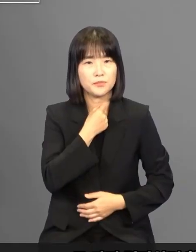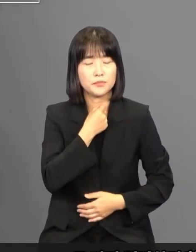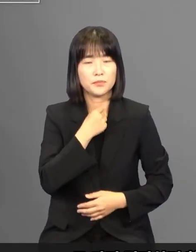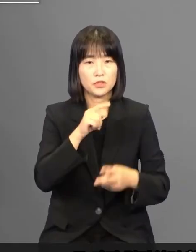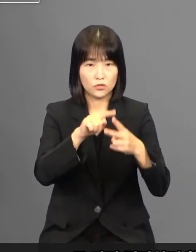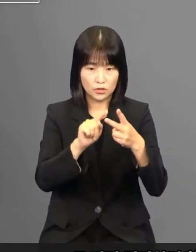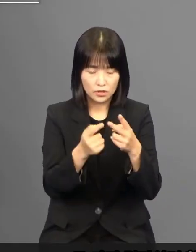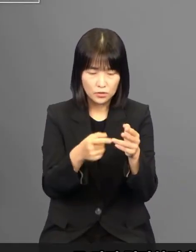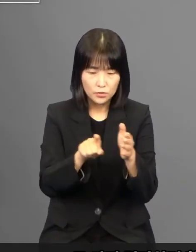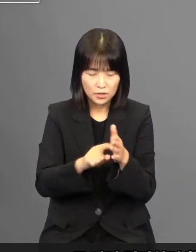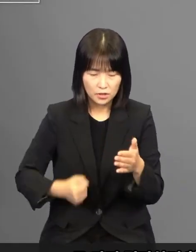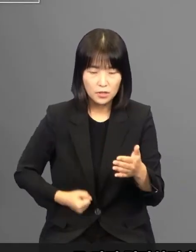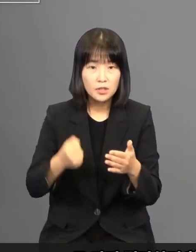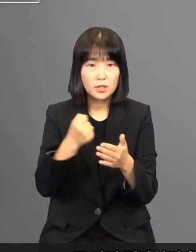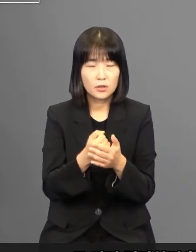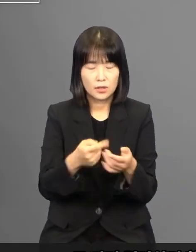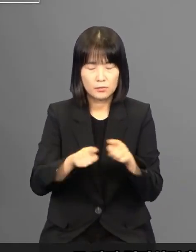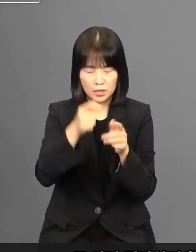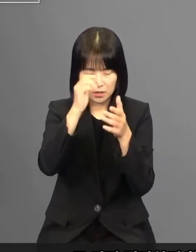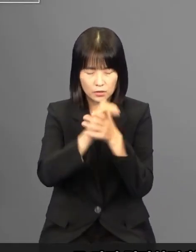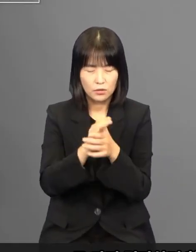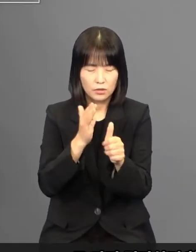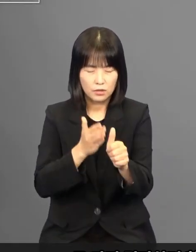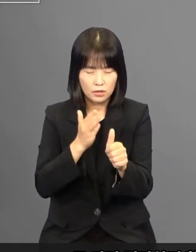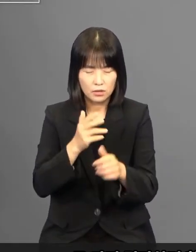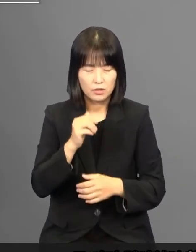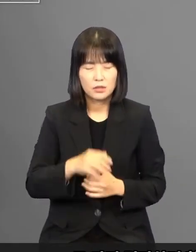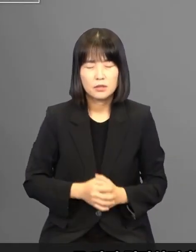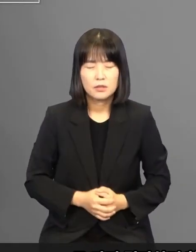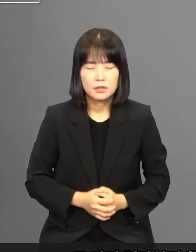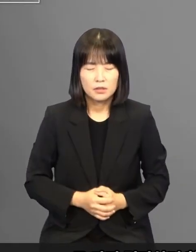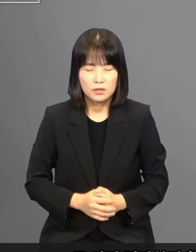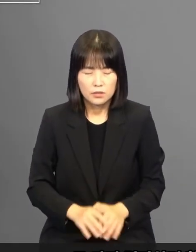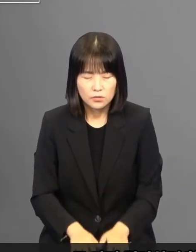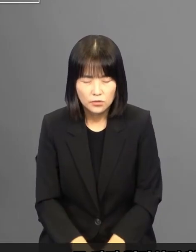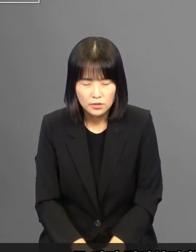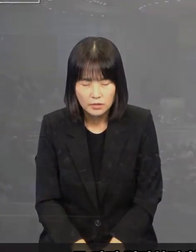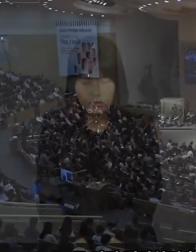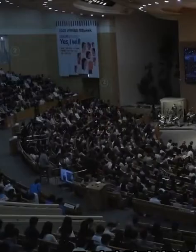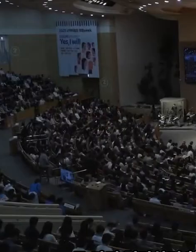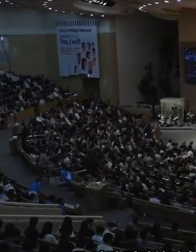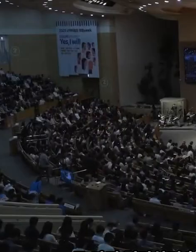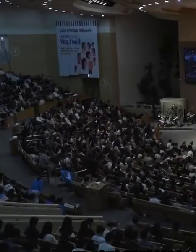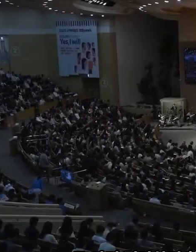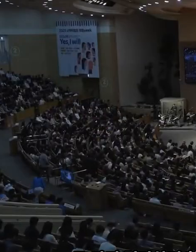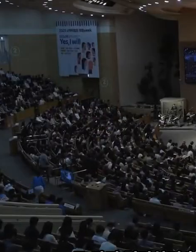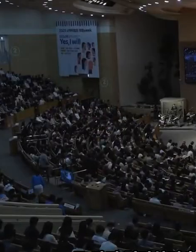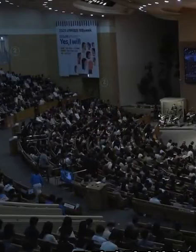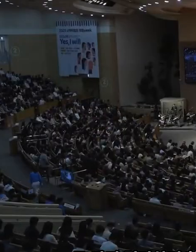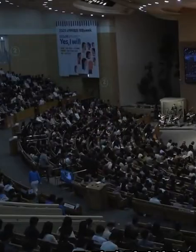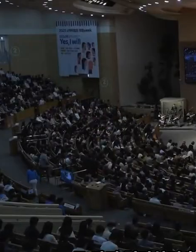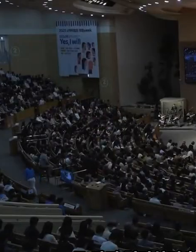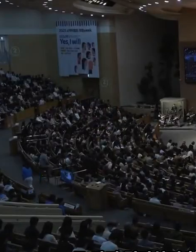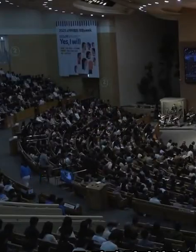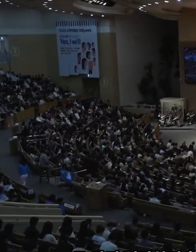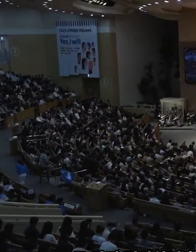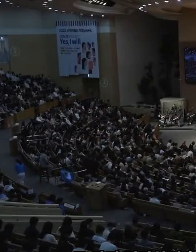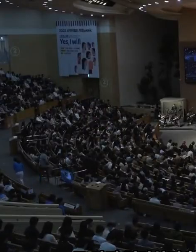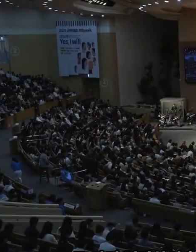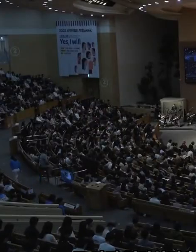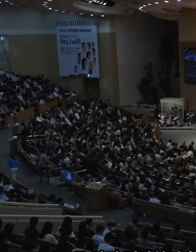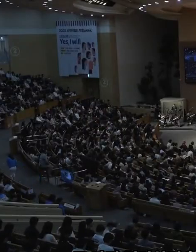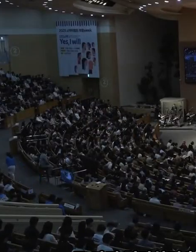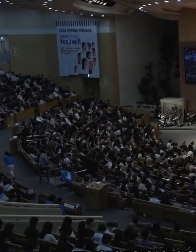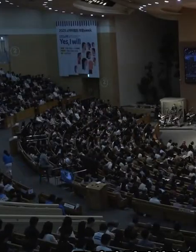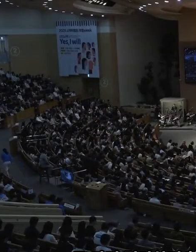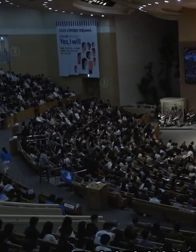가지 우리 결단하며 함께 통성으로 기도하겠습니다. 살아계신 아버지 하나님, 우리가 사울이었음을 고백합니다. 우리가